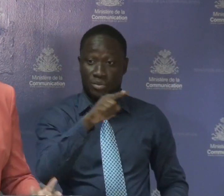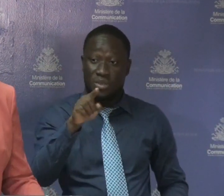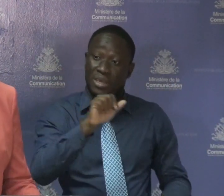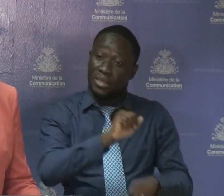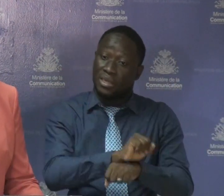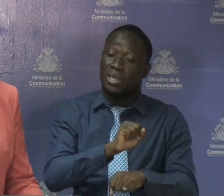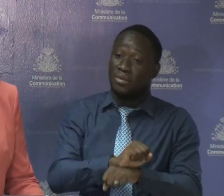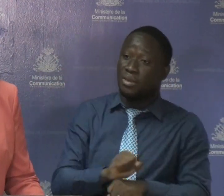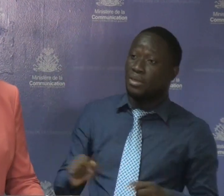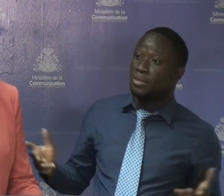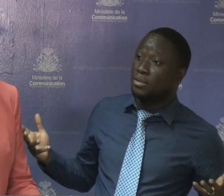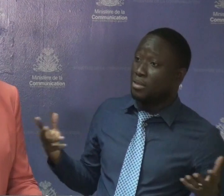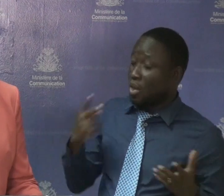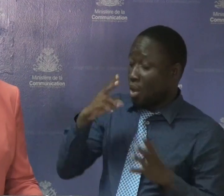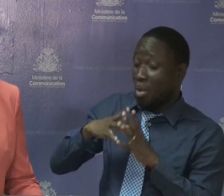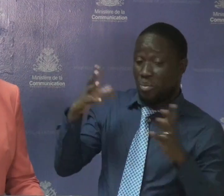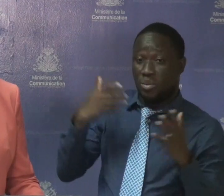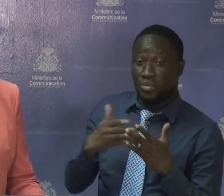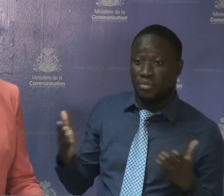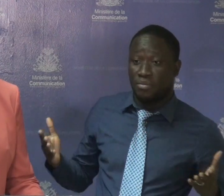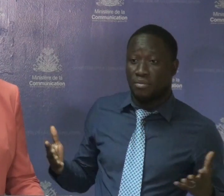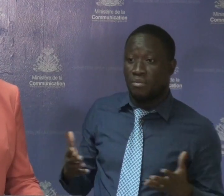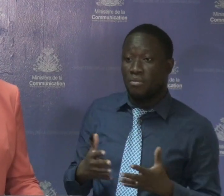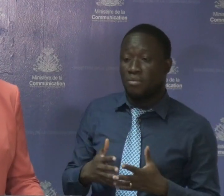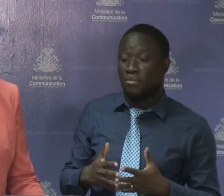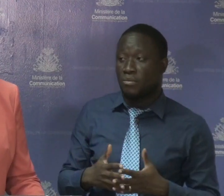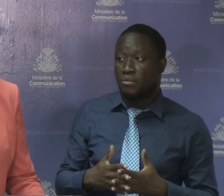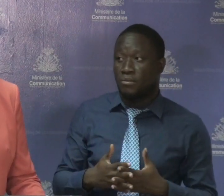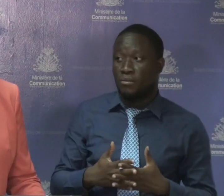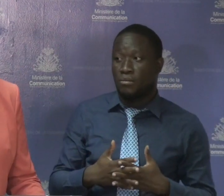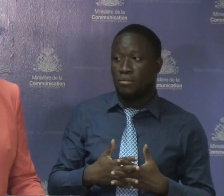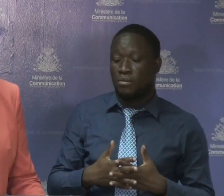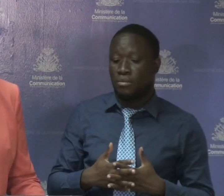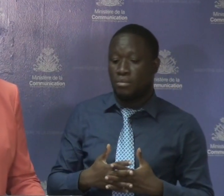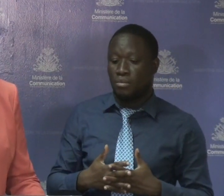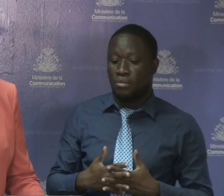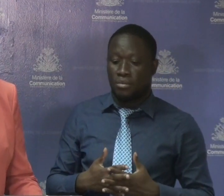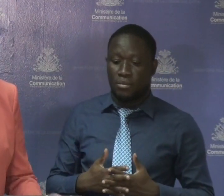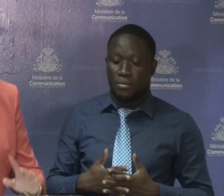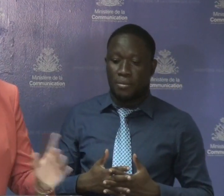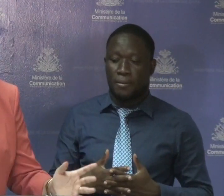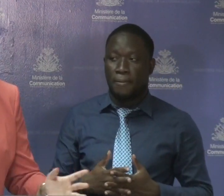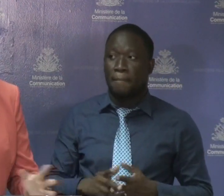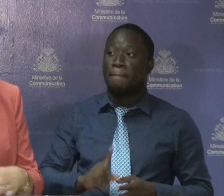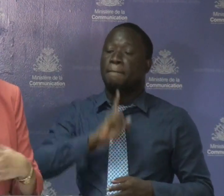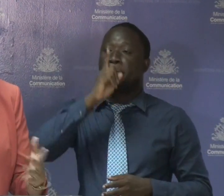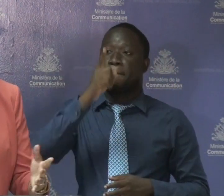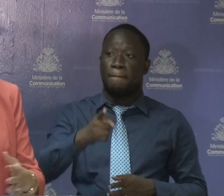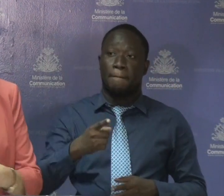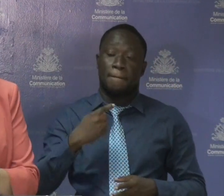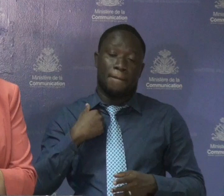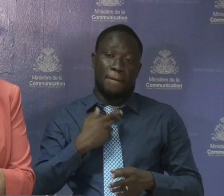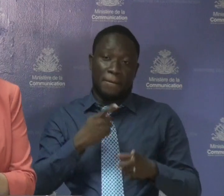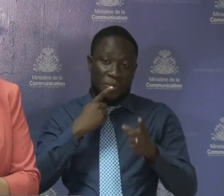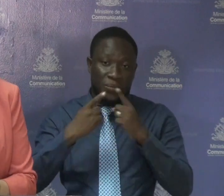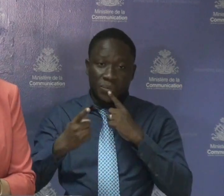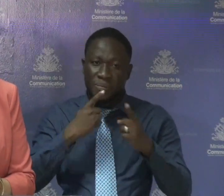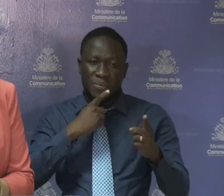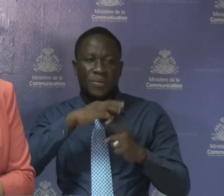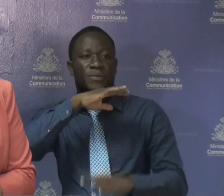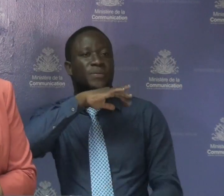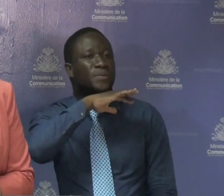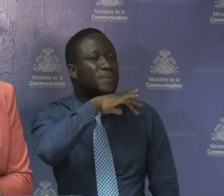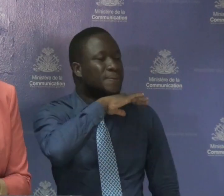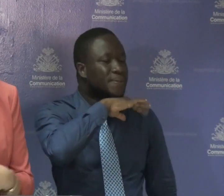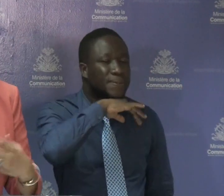travail diagnostique nous permet de faire un paquet de bagailles. Et secteur dans tout, c'est vrai que nous parlons de insalubrité qui